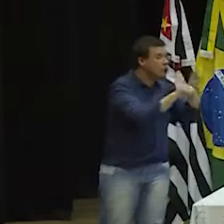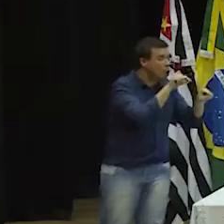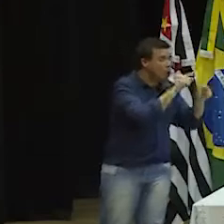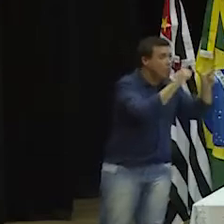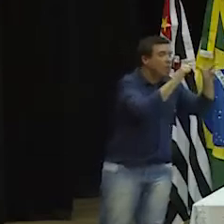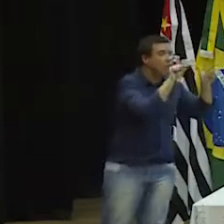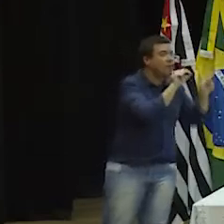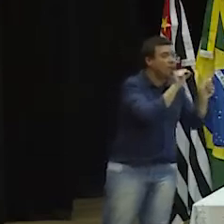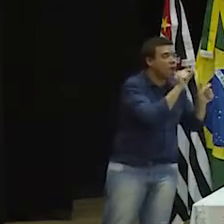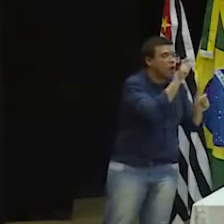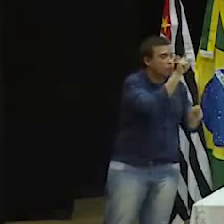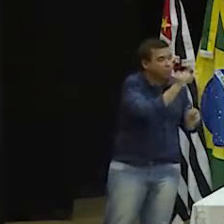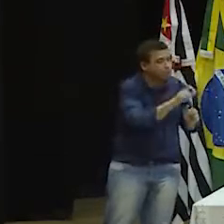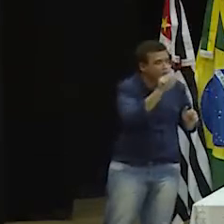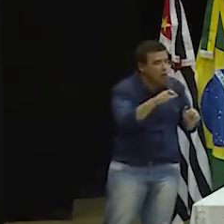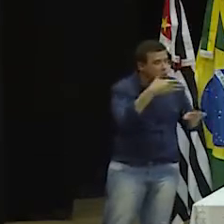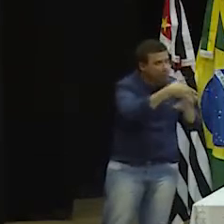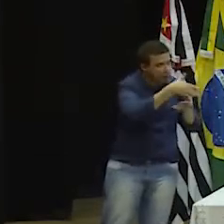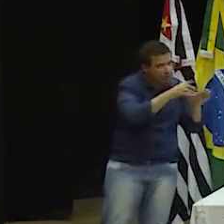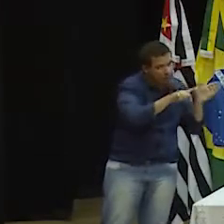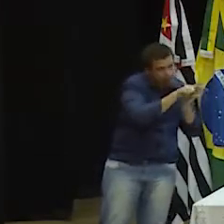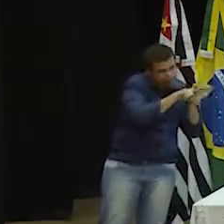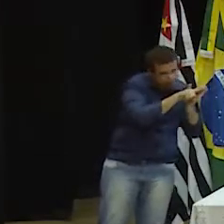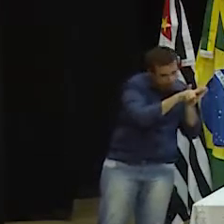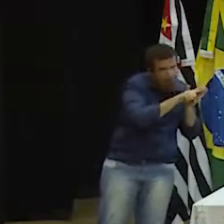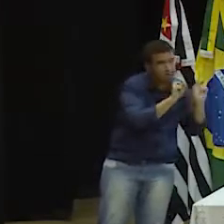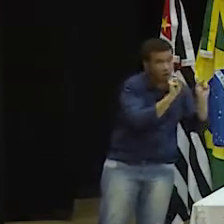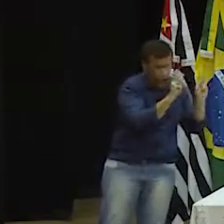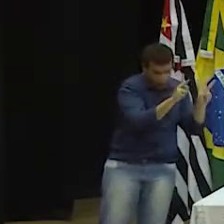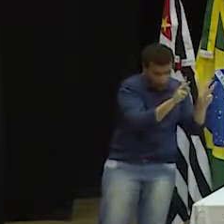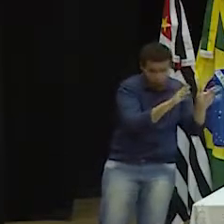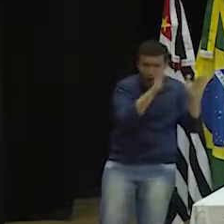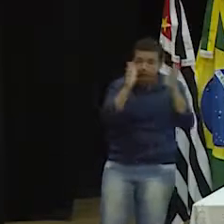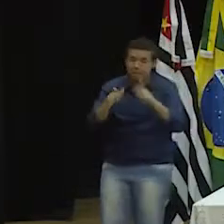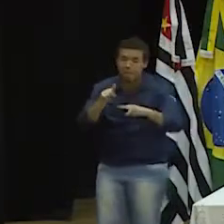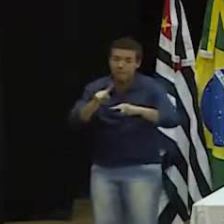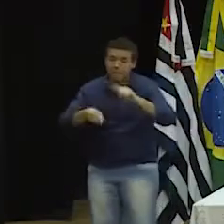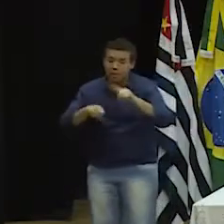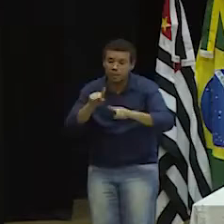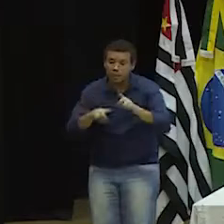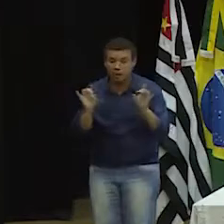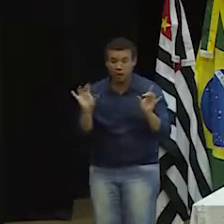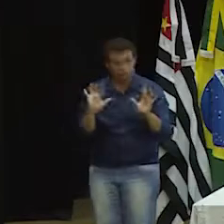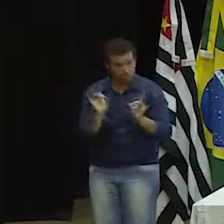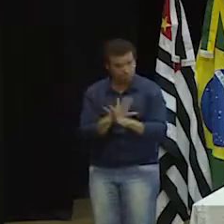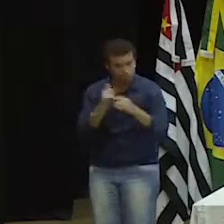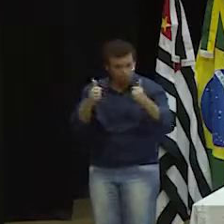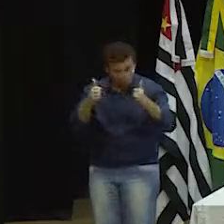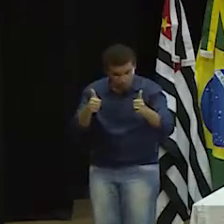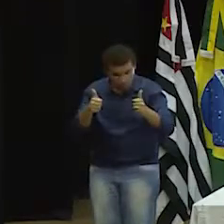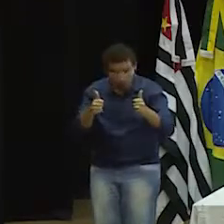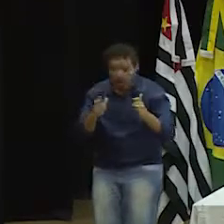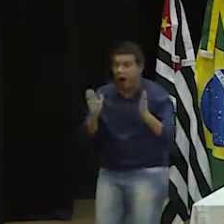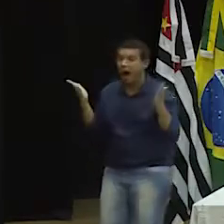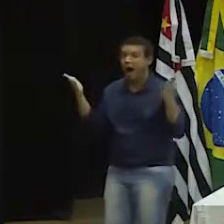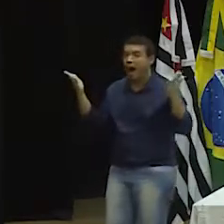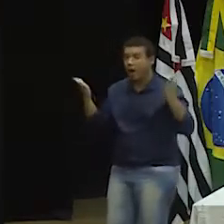Então, primeiramente, os sujeitos participantes da pesquisa foram selecionados, os materiais